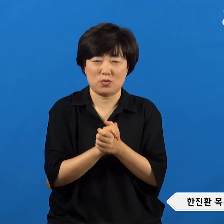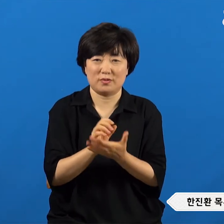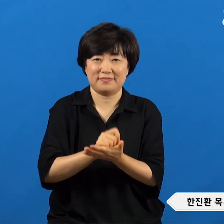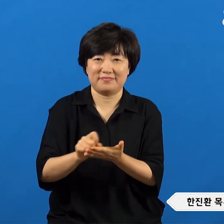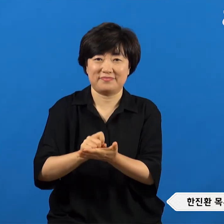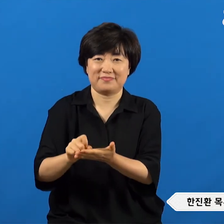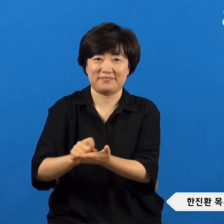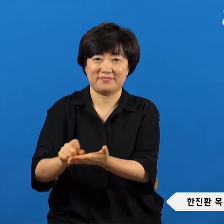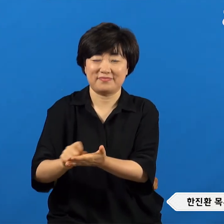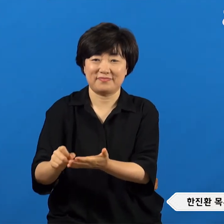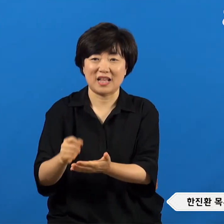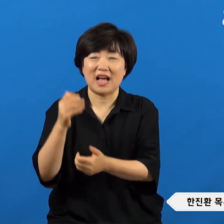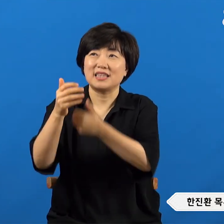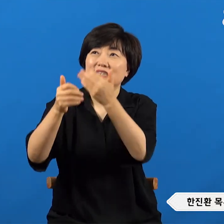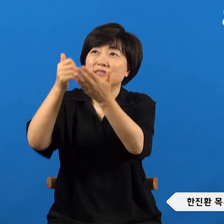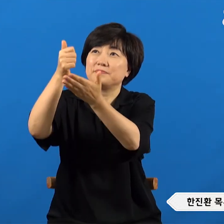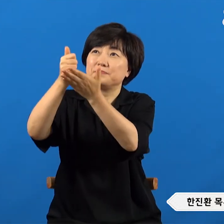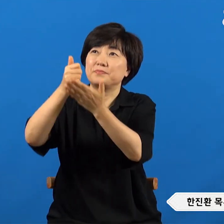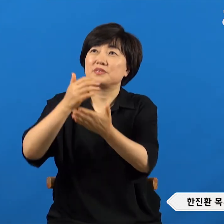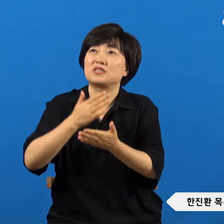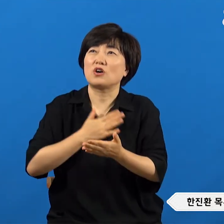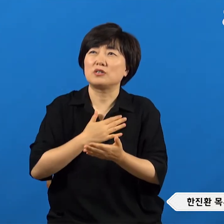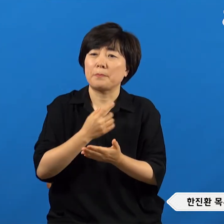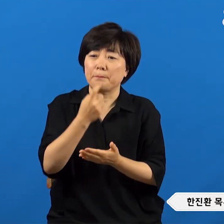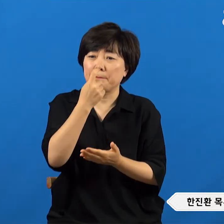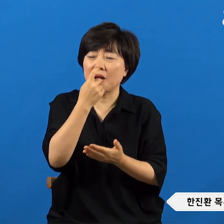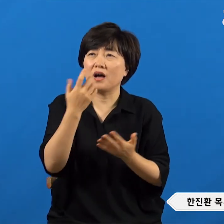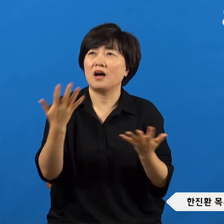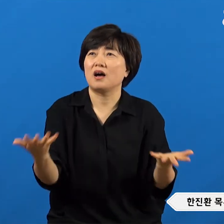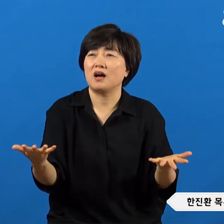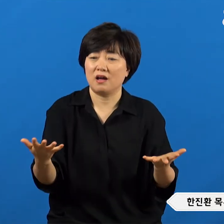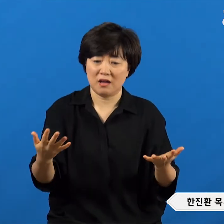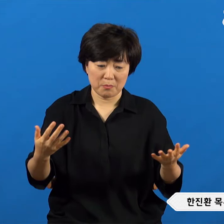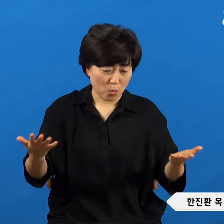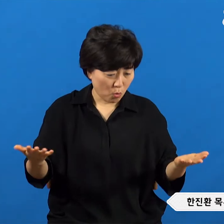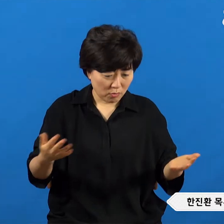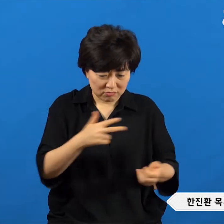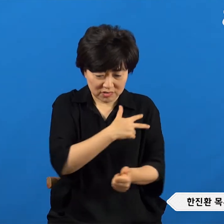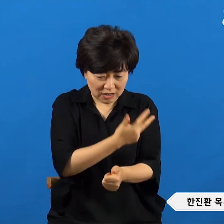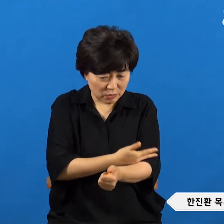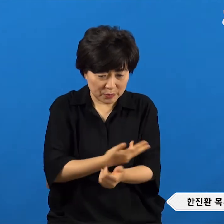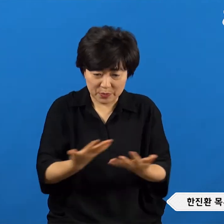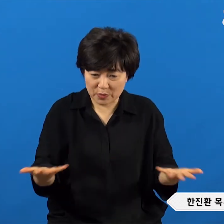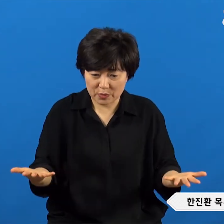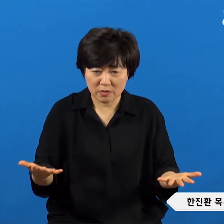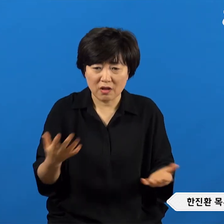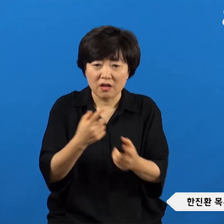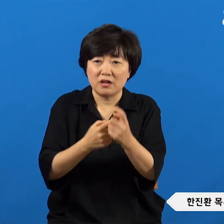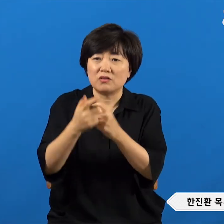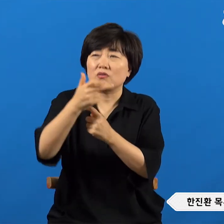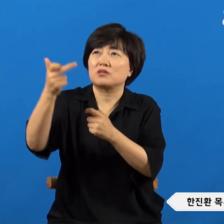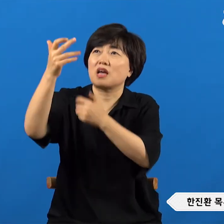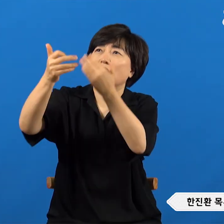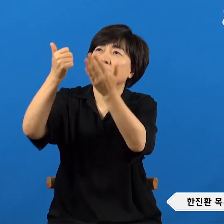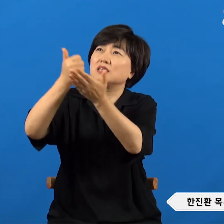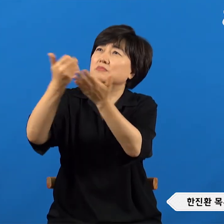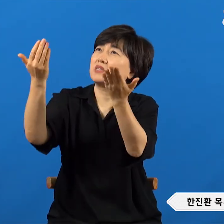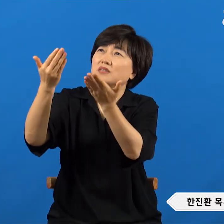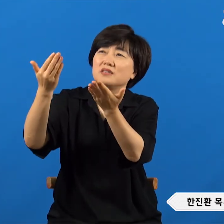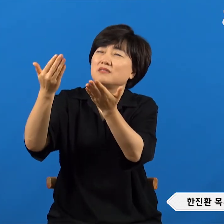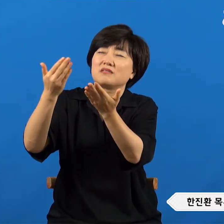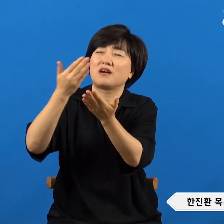실었습니다. 하나님, 저는 배운 것도 없고 갖춘 것도 없어서 더 크게 주님의 일을 할 수